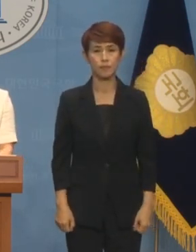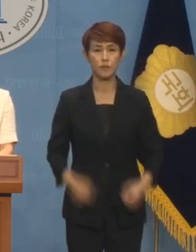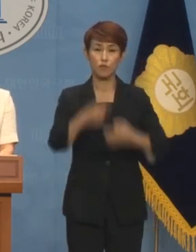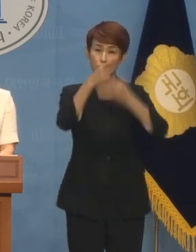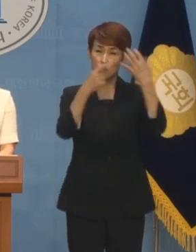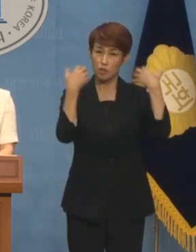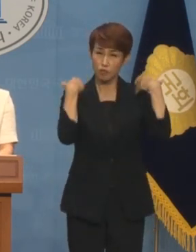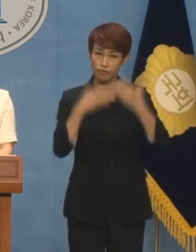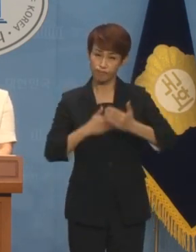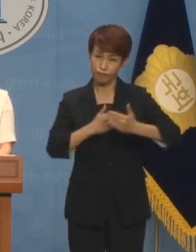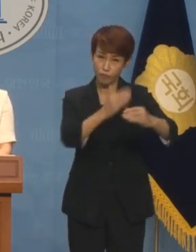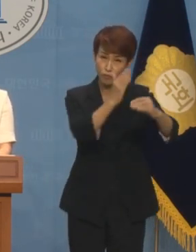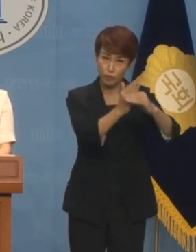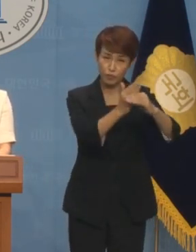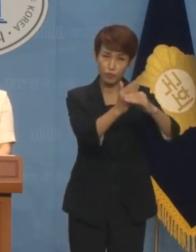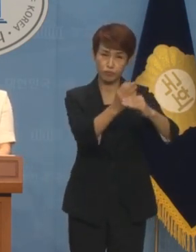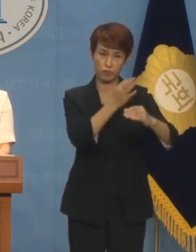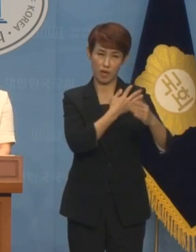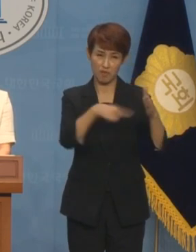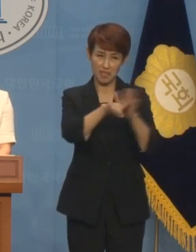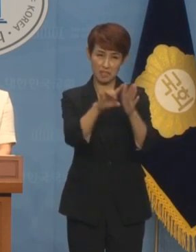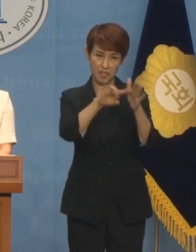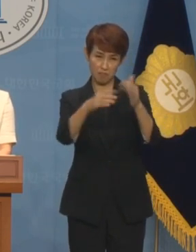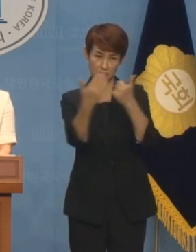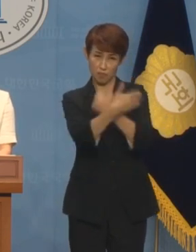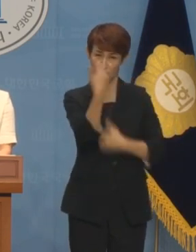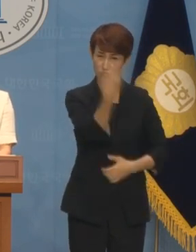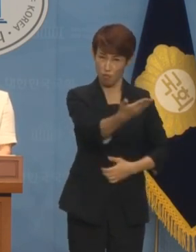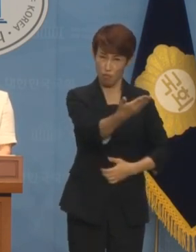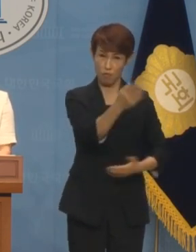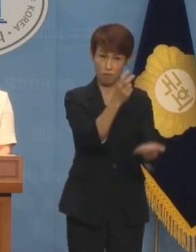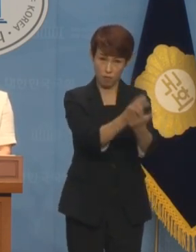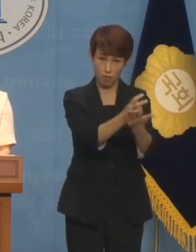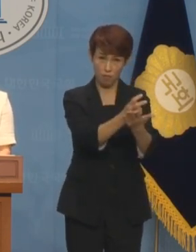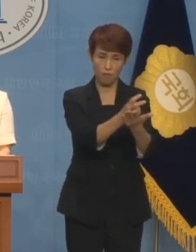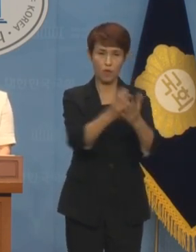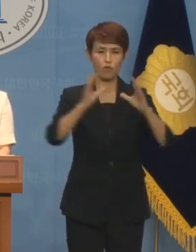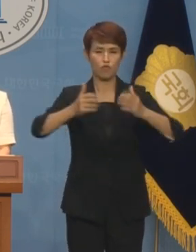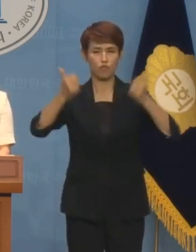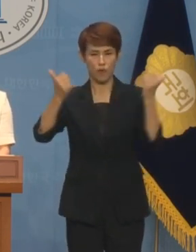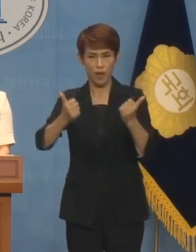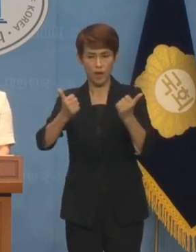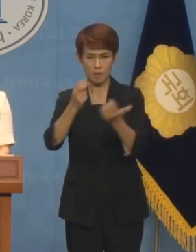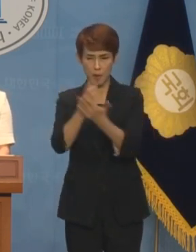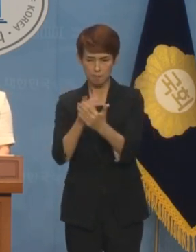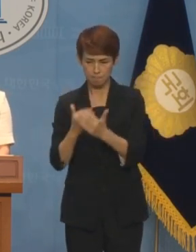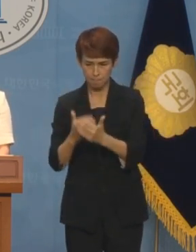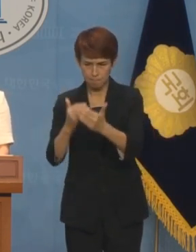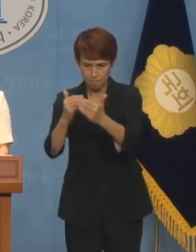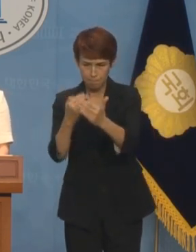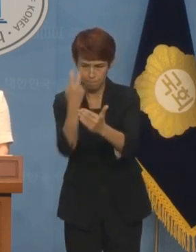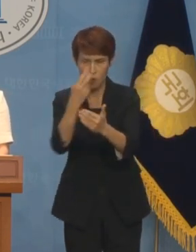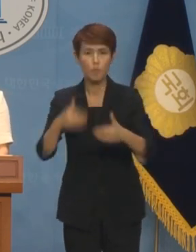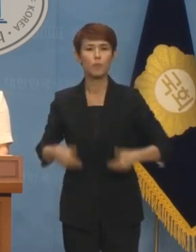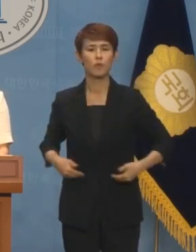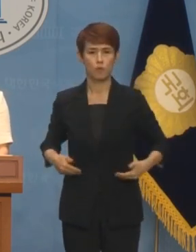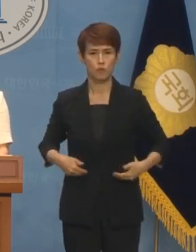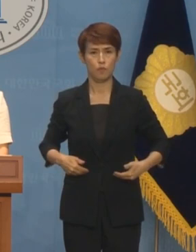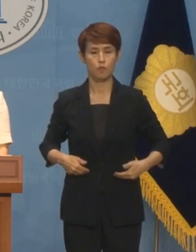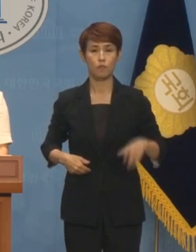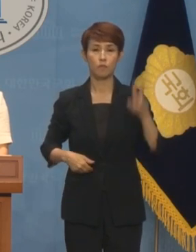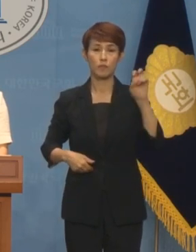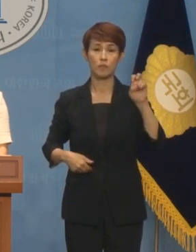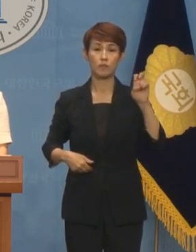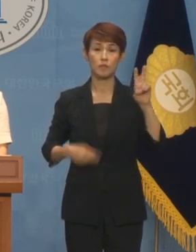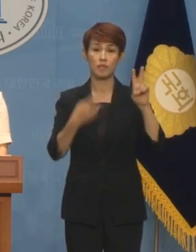정부가 추진하는 이 초부자 감세 법안들은 반드시 국회의 법률안 개정을 거쳐야 합니다. 이에 22대